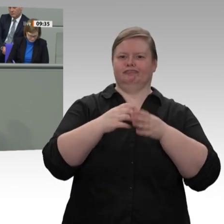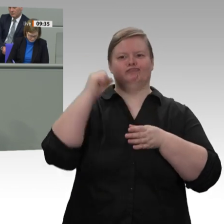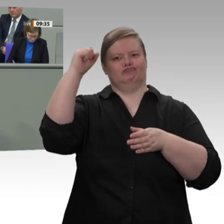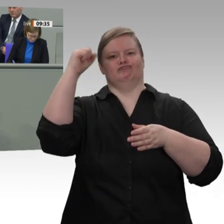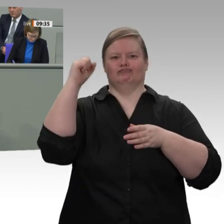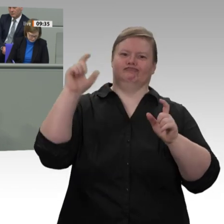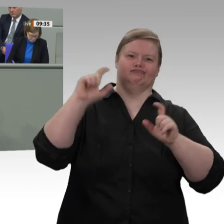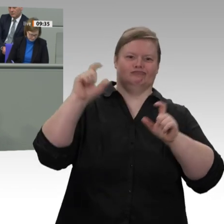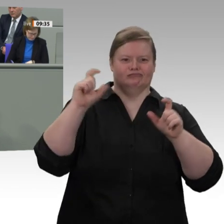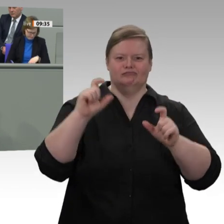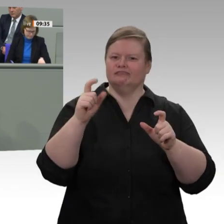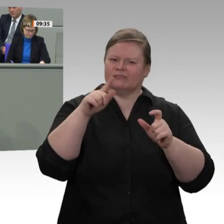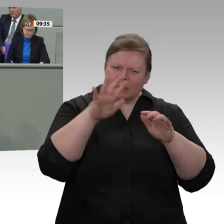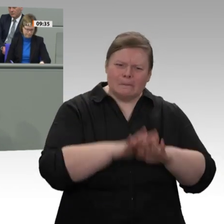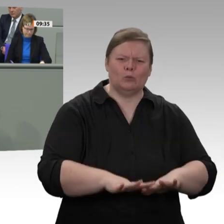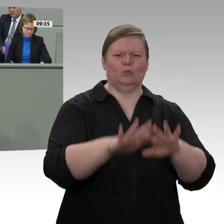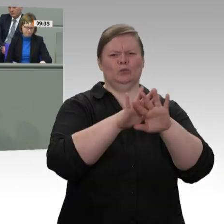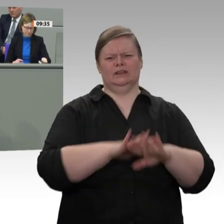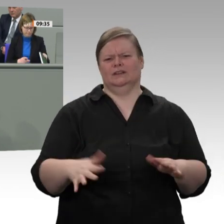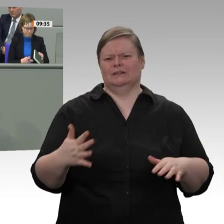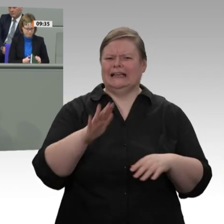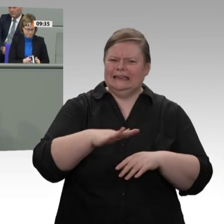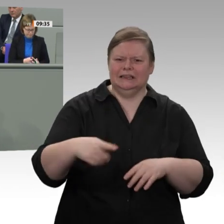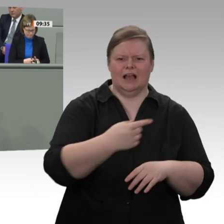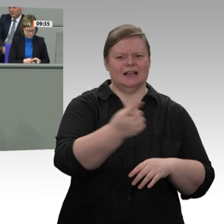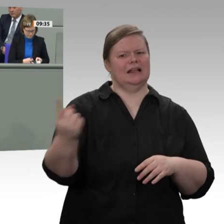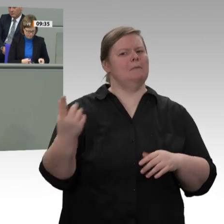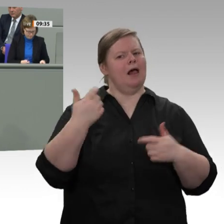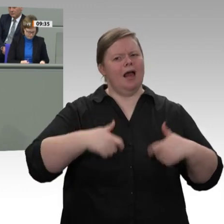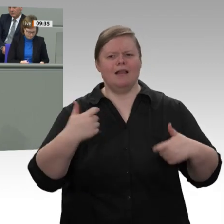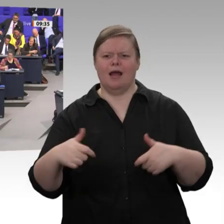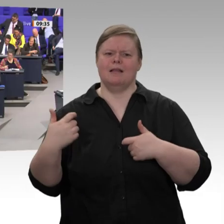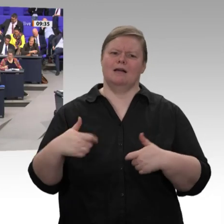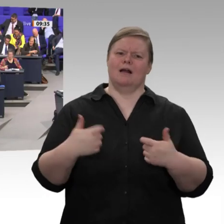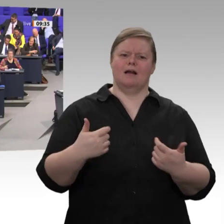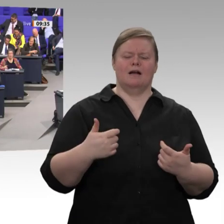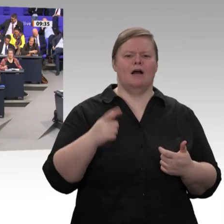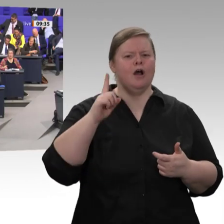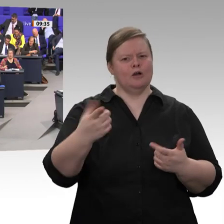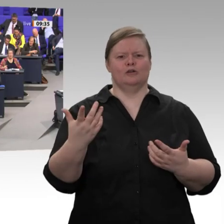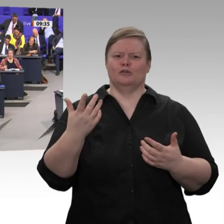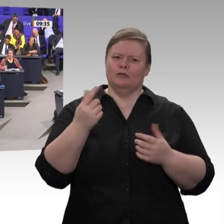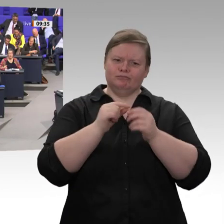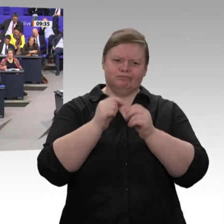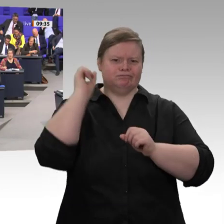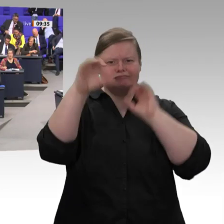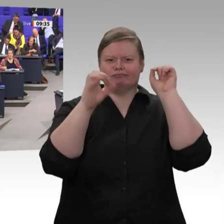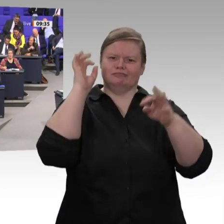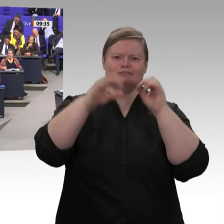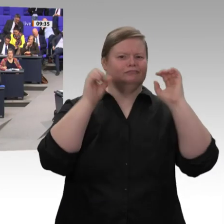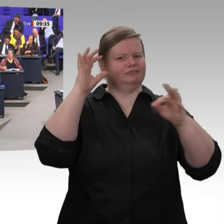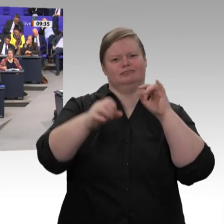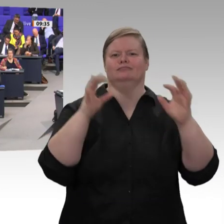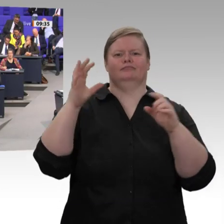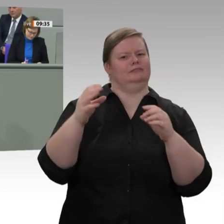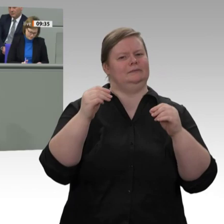Land ausmacht, Frau Weidel und Herr Gauland. Diese Schulklassen gehen in das Haus, in das